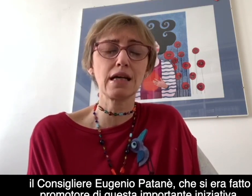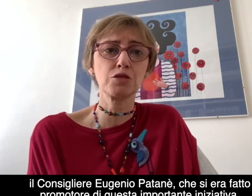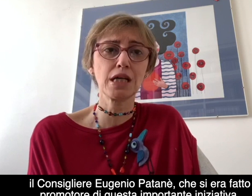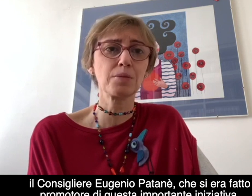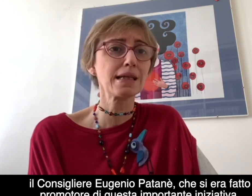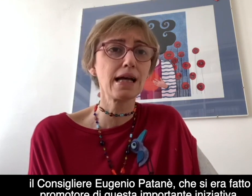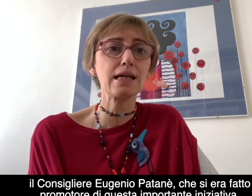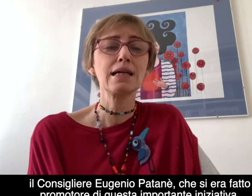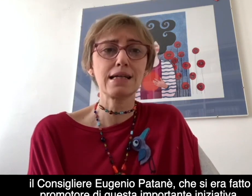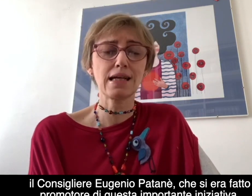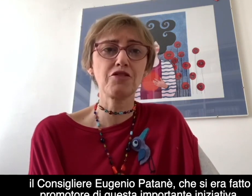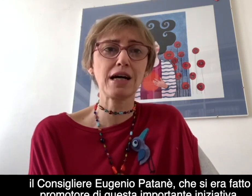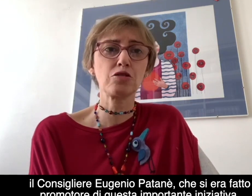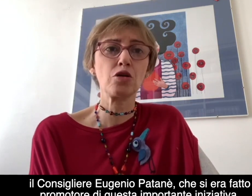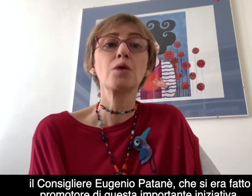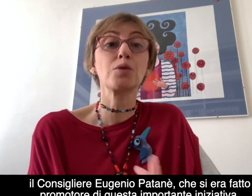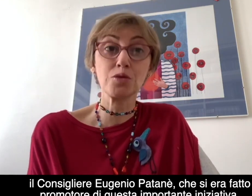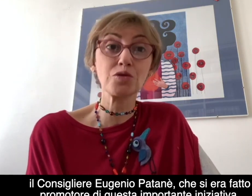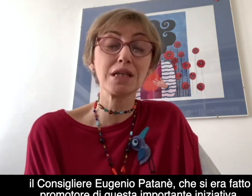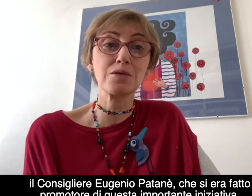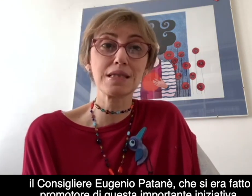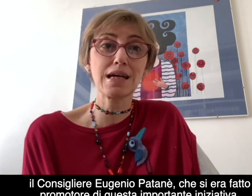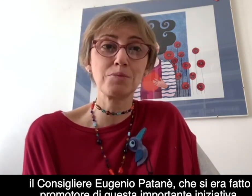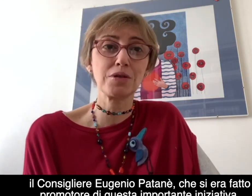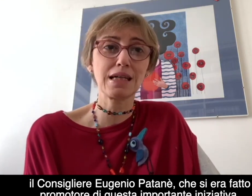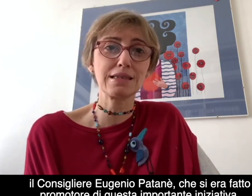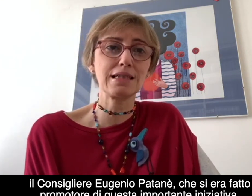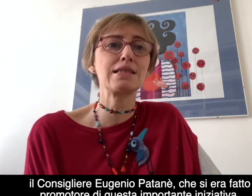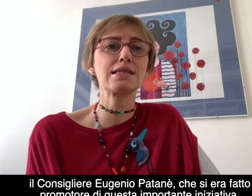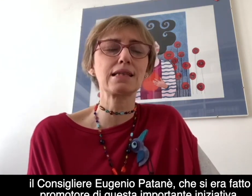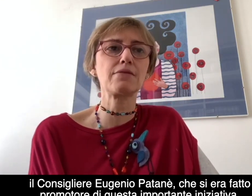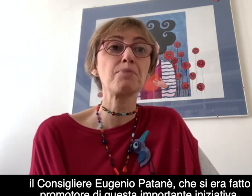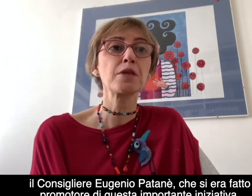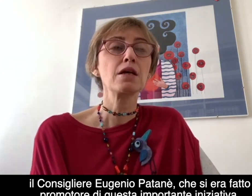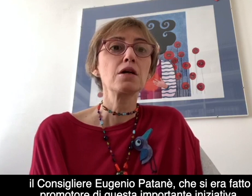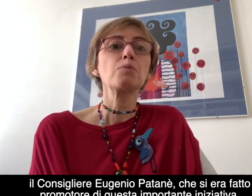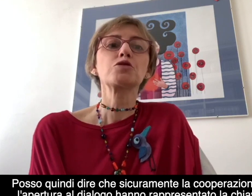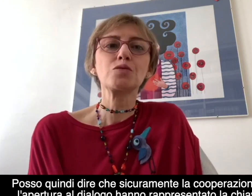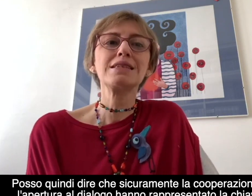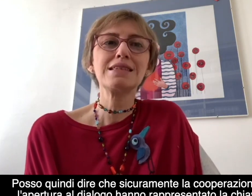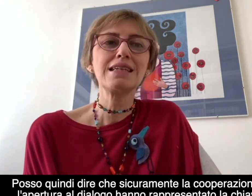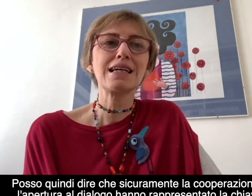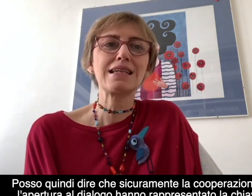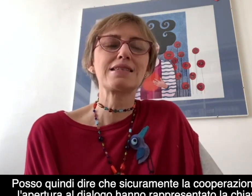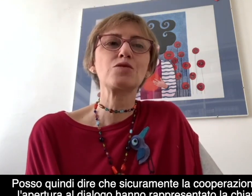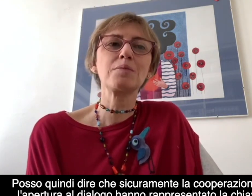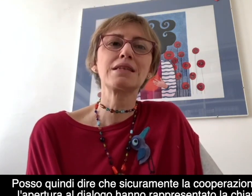eugenio patanè che si era fatto promotore di questa importante iniziativa posso quindi dire che sicuramente la